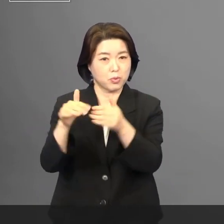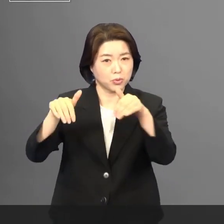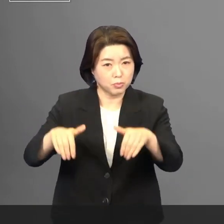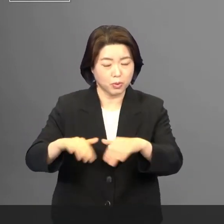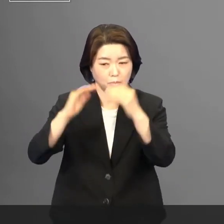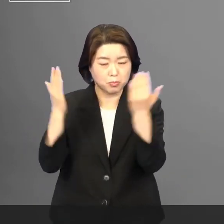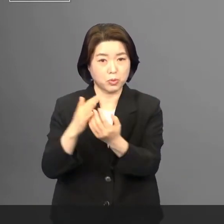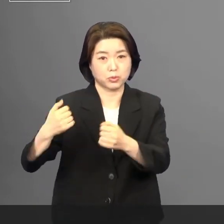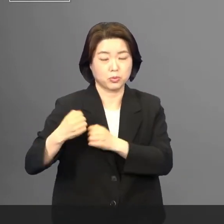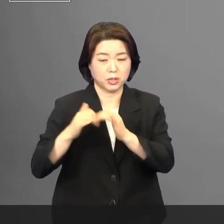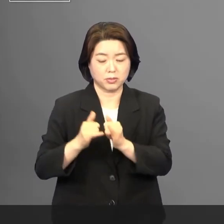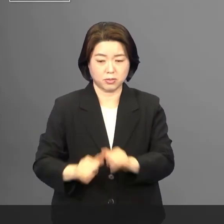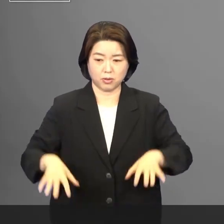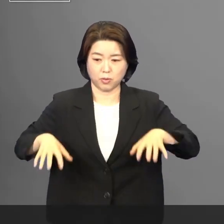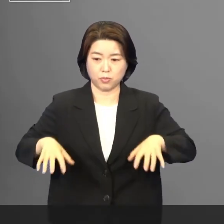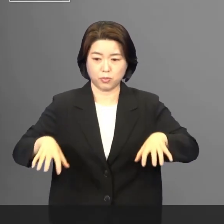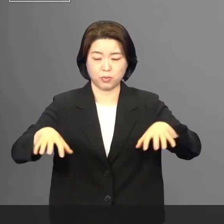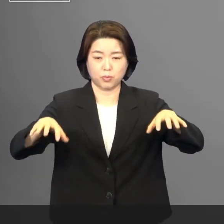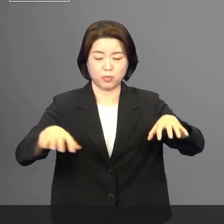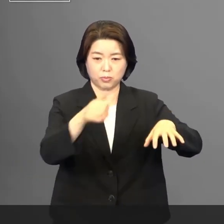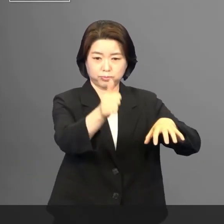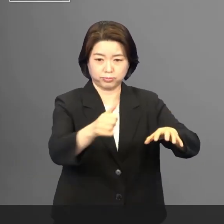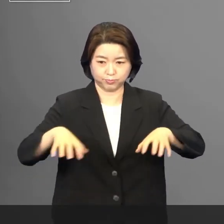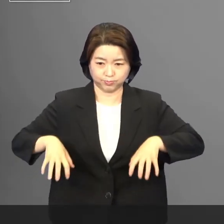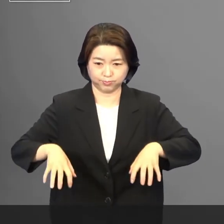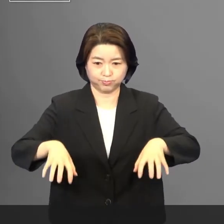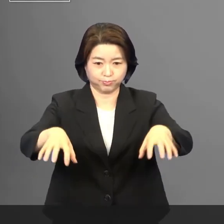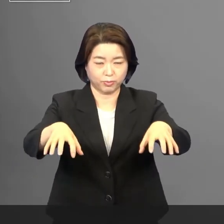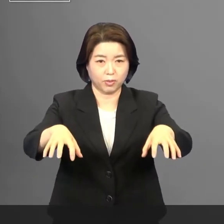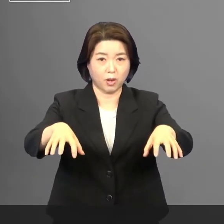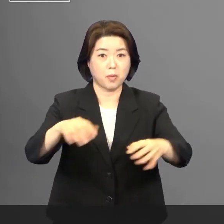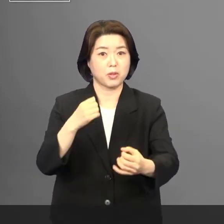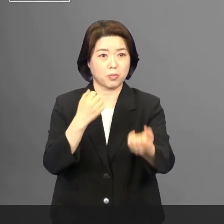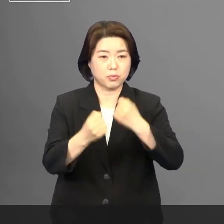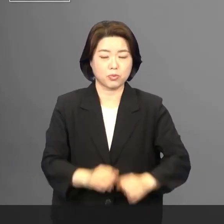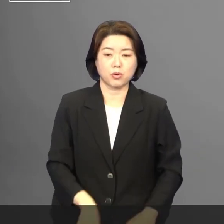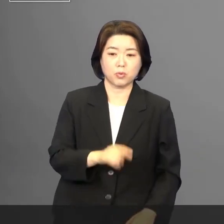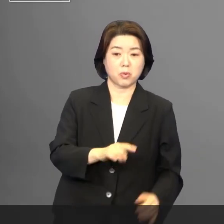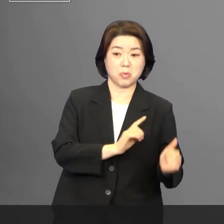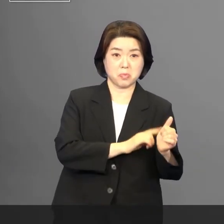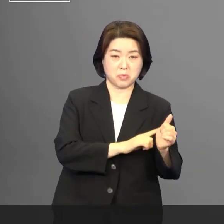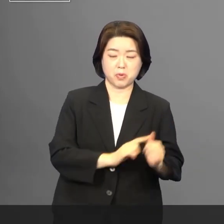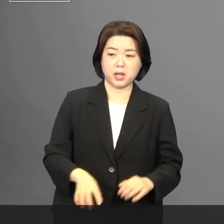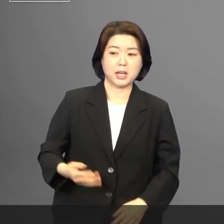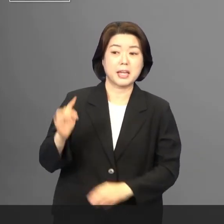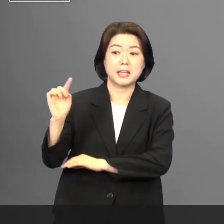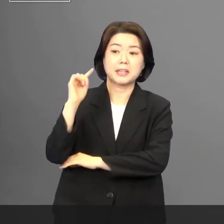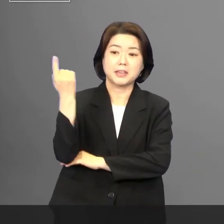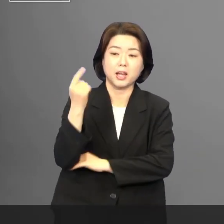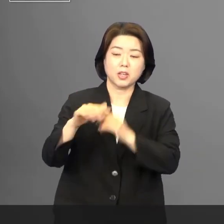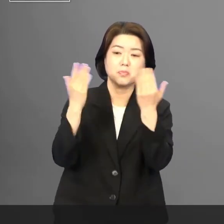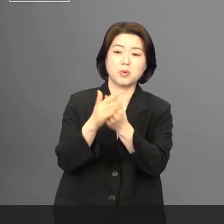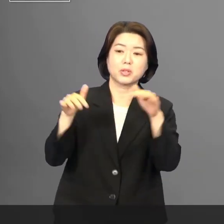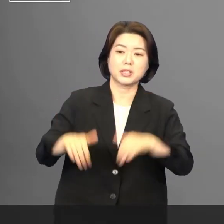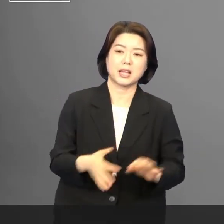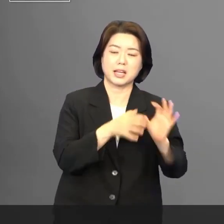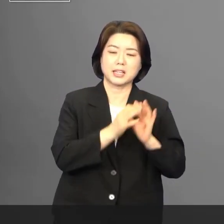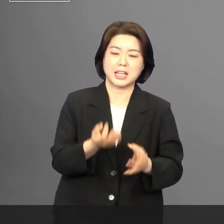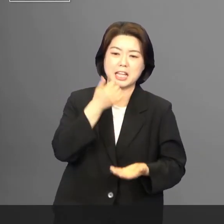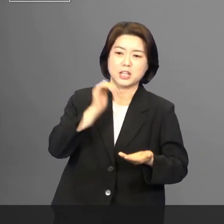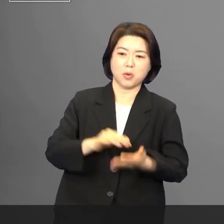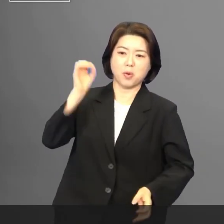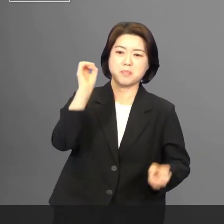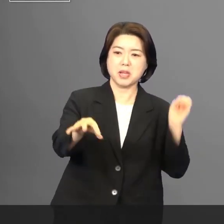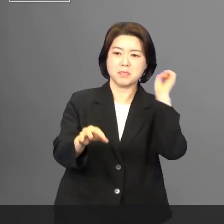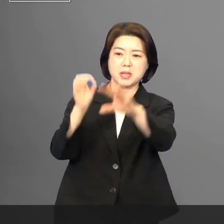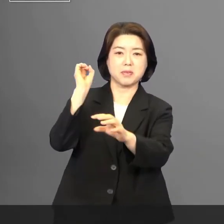용사가 좌우에 서서 왕을 호위하고 가는데도 그는 다윗과 그의 모든 신하에게 계속하여 돌을